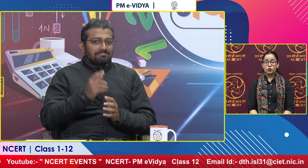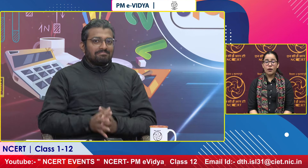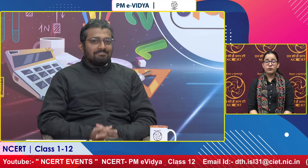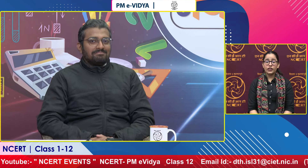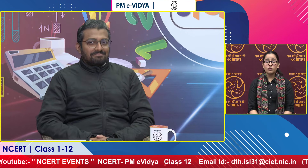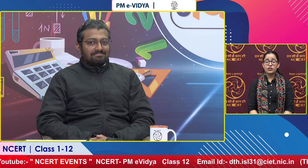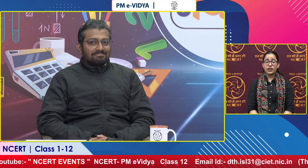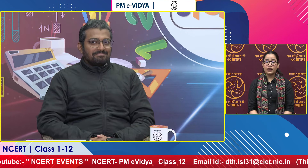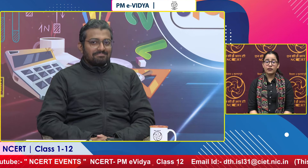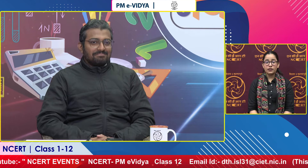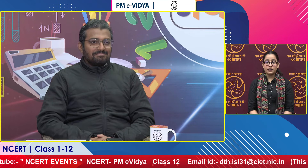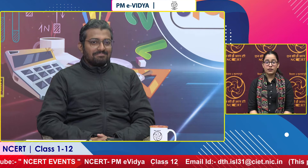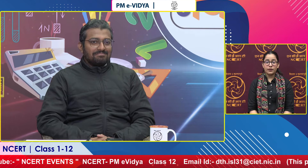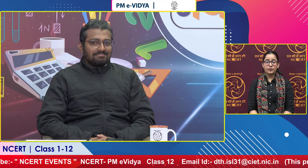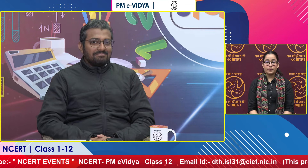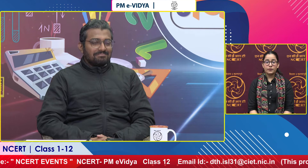तो आप वीडियोस से देख के लर्न कर सकते हैं।